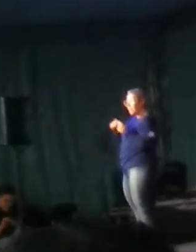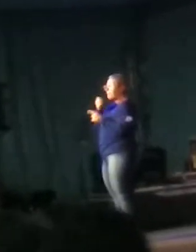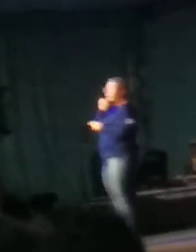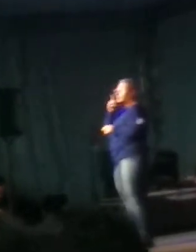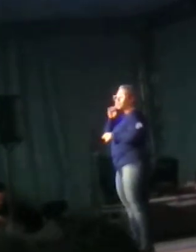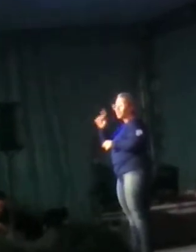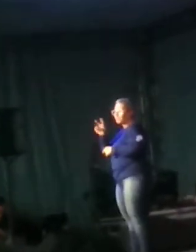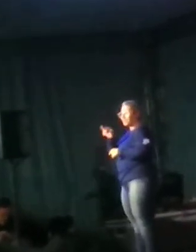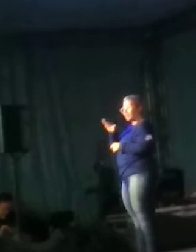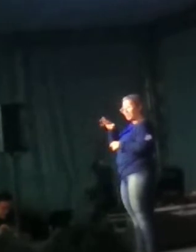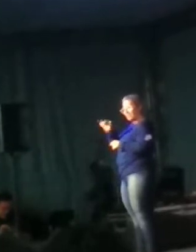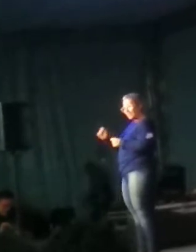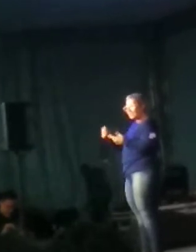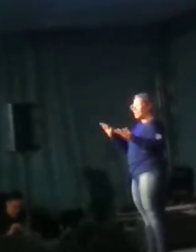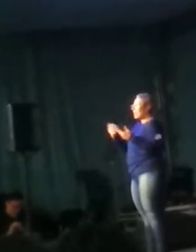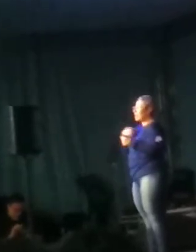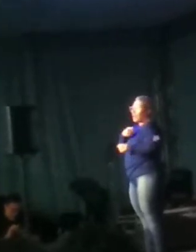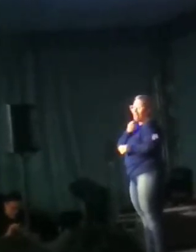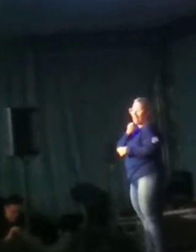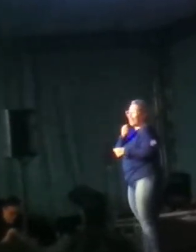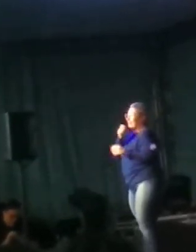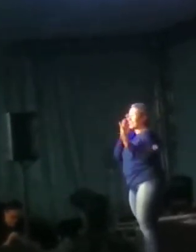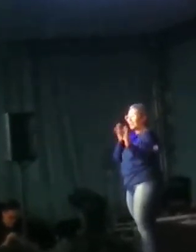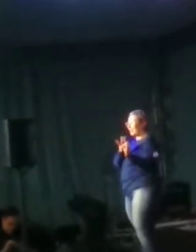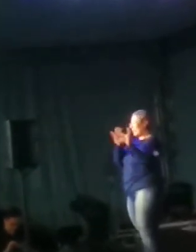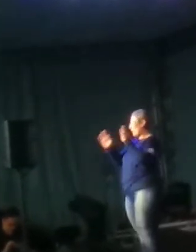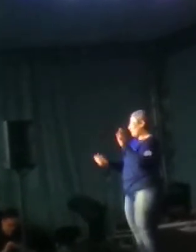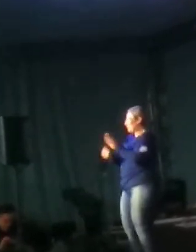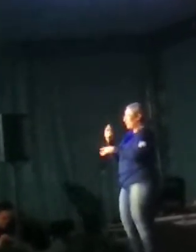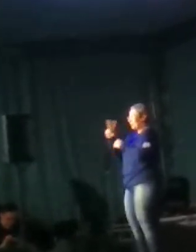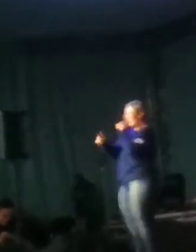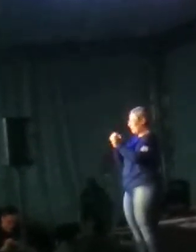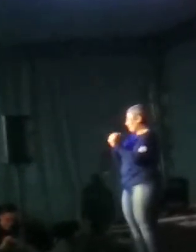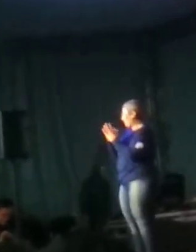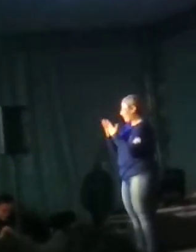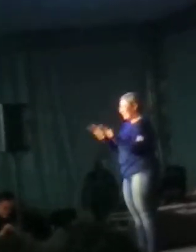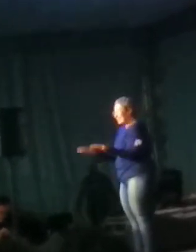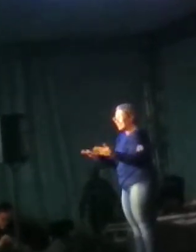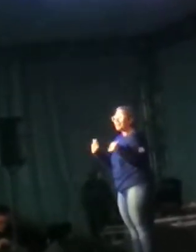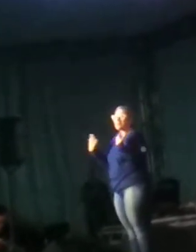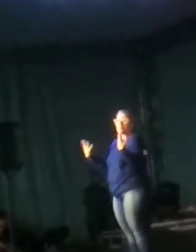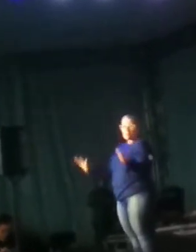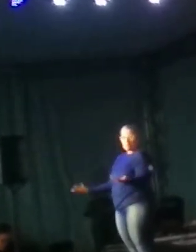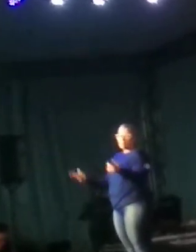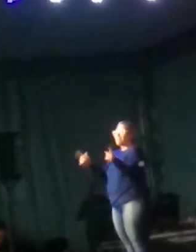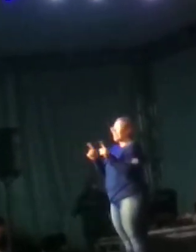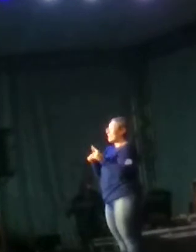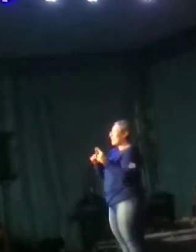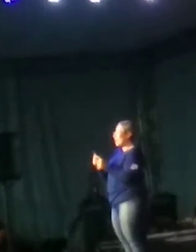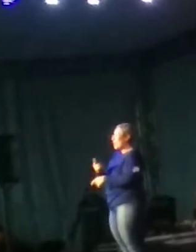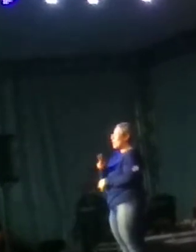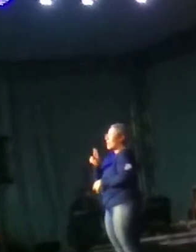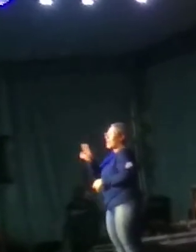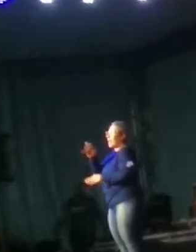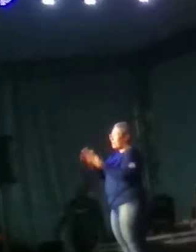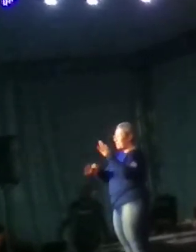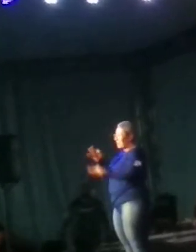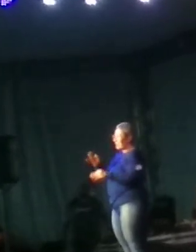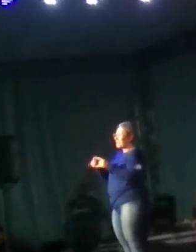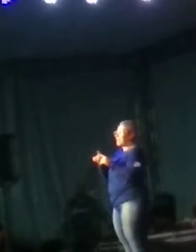segunda temporada, que eu não consegui assistir porque estreou junto com a Bienal. E o Em Nome da Justiça, no